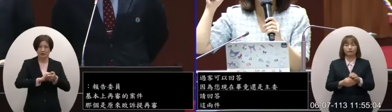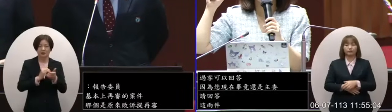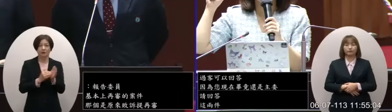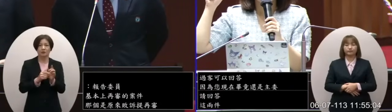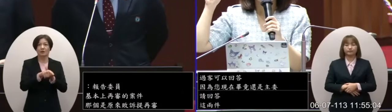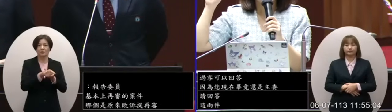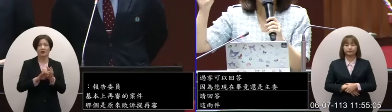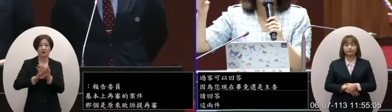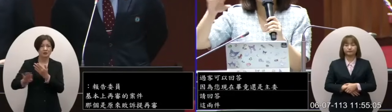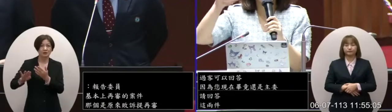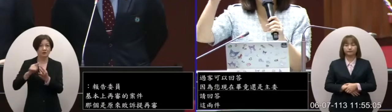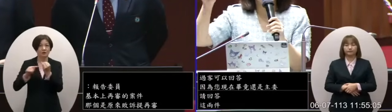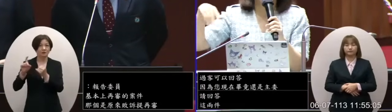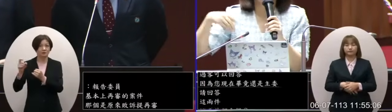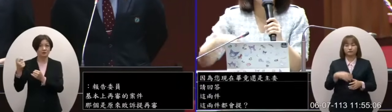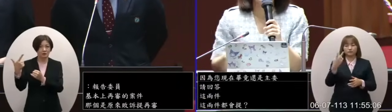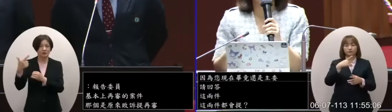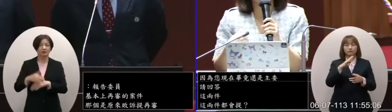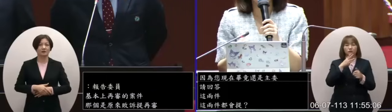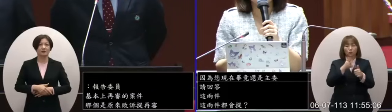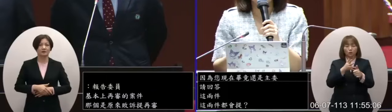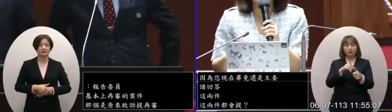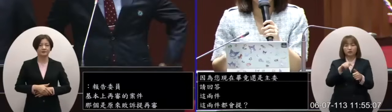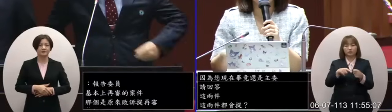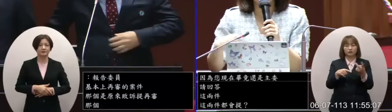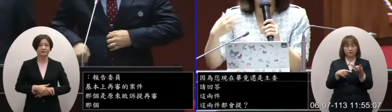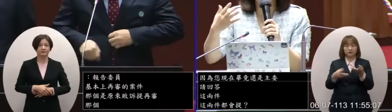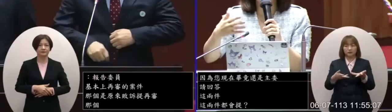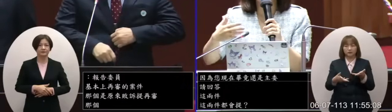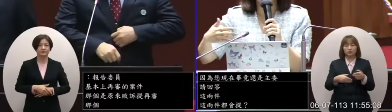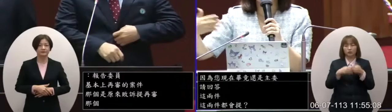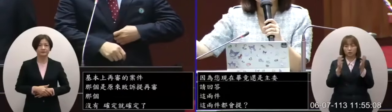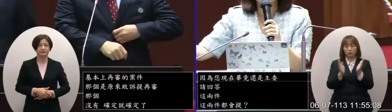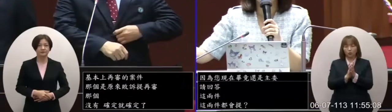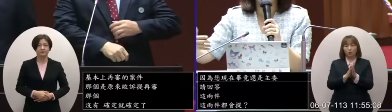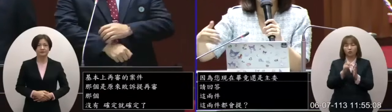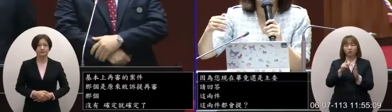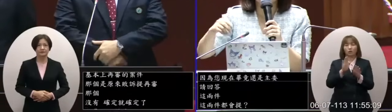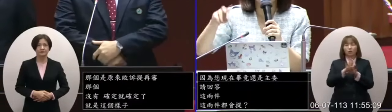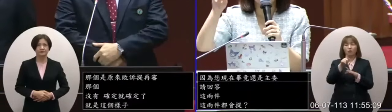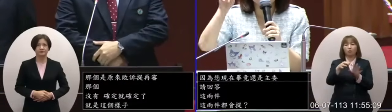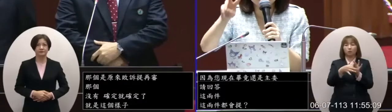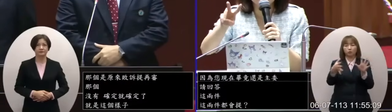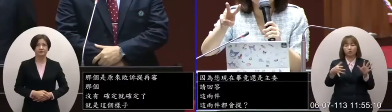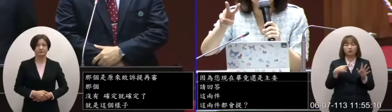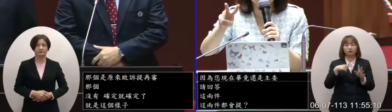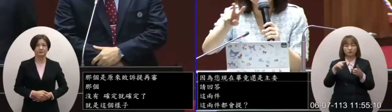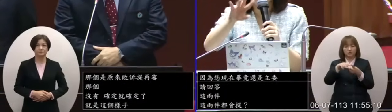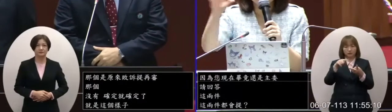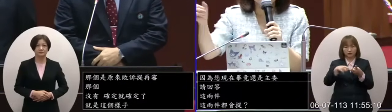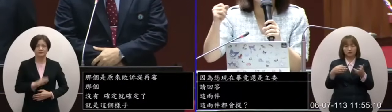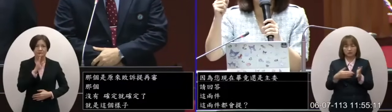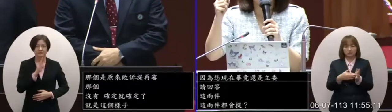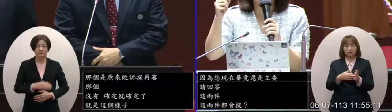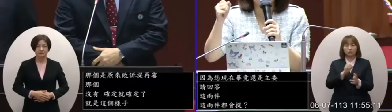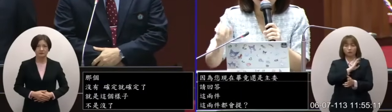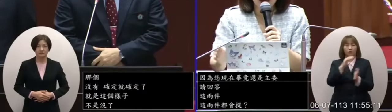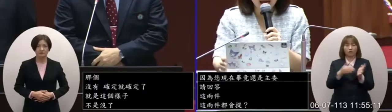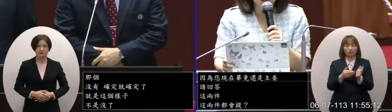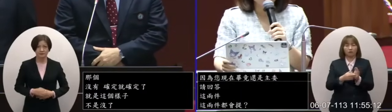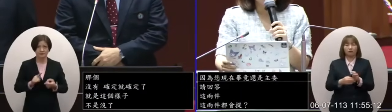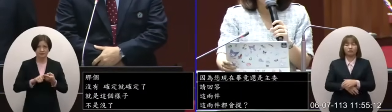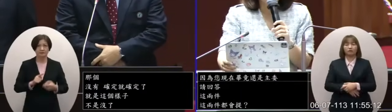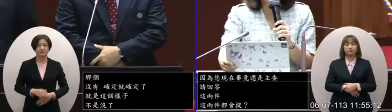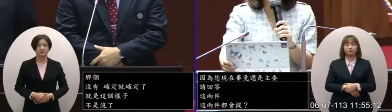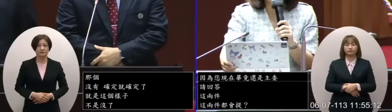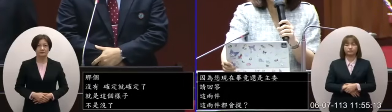还有16件案子， 还有16件，我没有，我问你的是这两件嘛？你都过客了，以后也不关你的事。我问的是这两件，就结束了嘛？对不